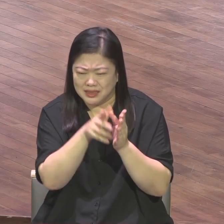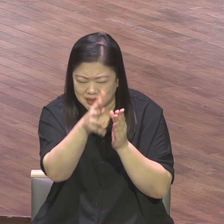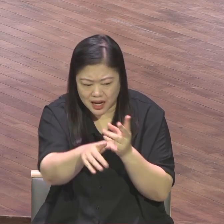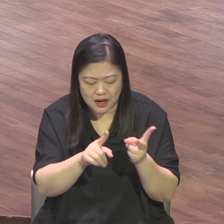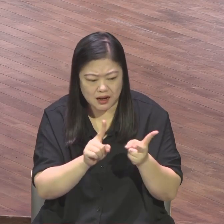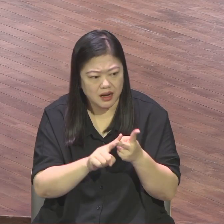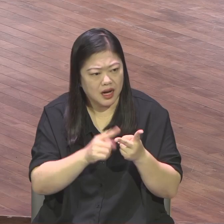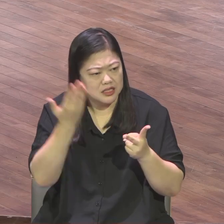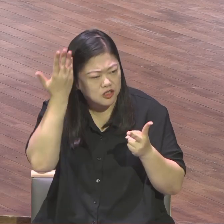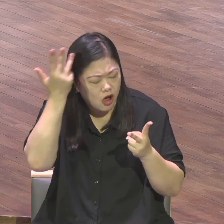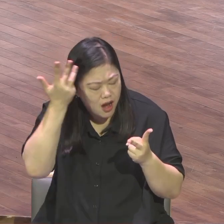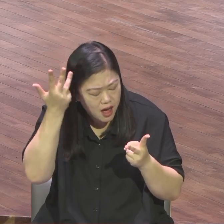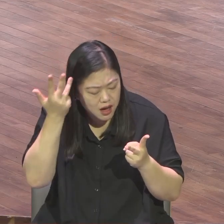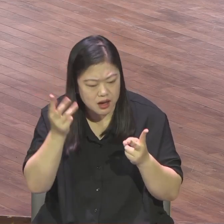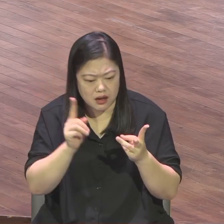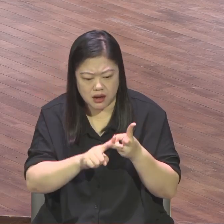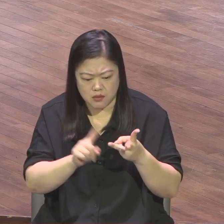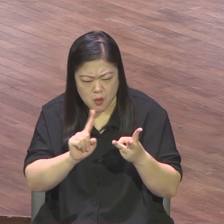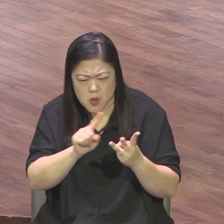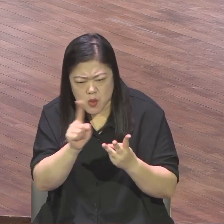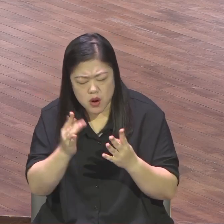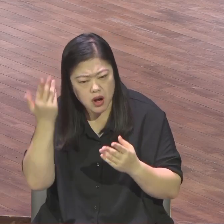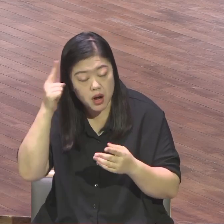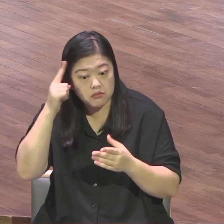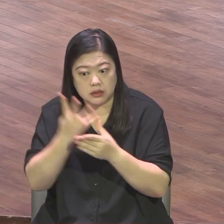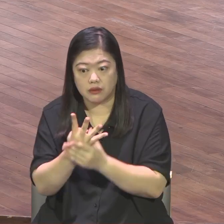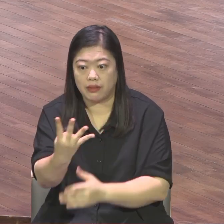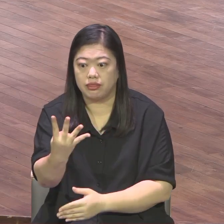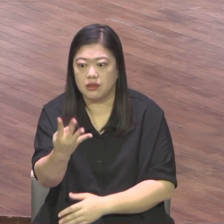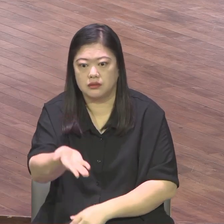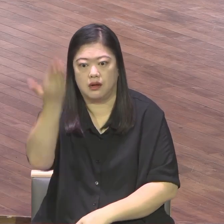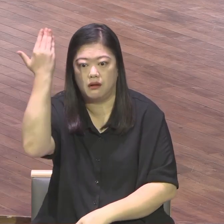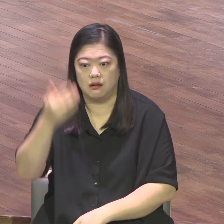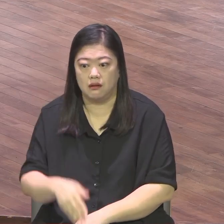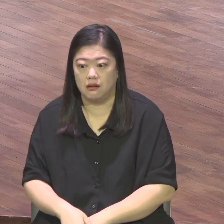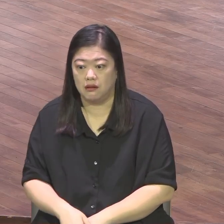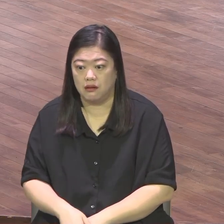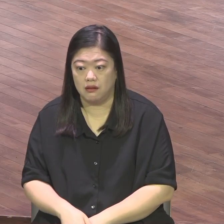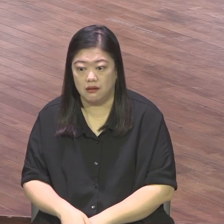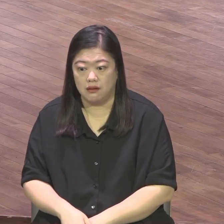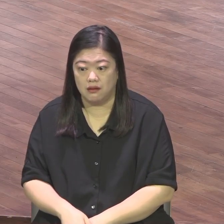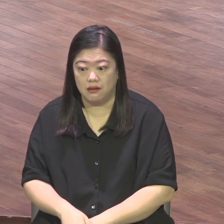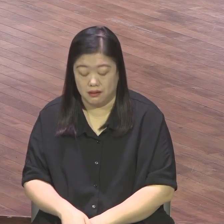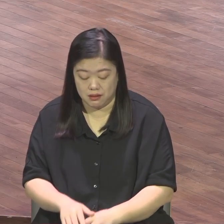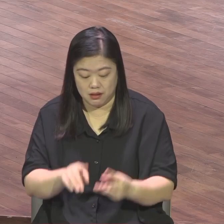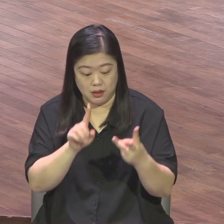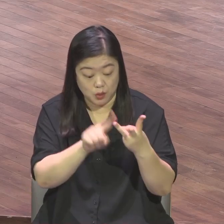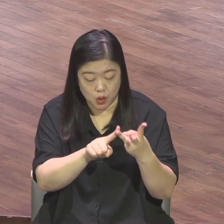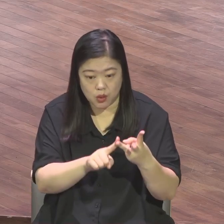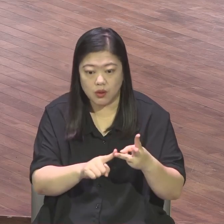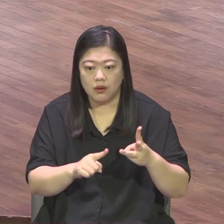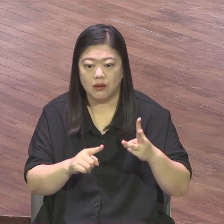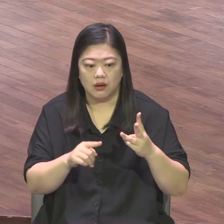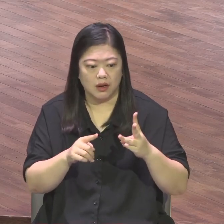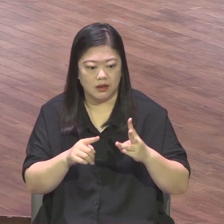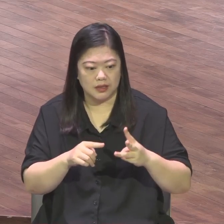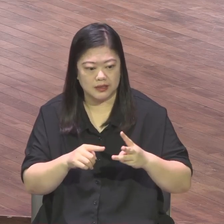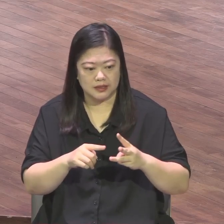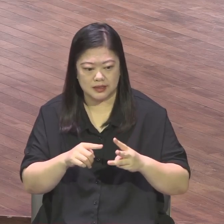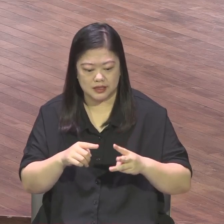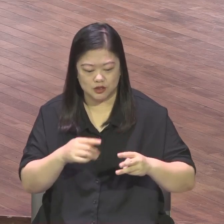유대교회에 촉망받는 말, 유대교회에서는 최고 젊은 리더였어요, 리더. 그 서대반 죽인데